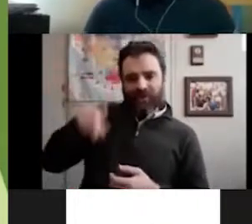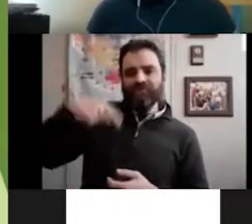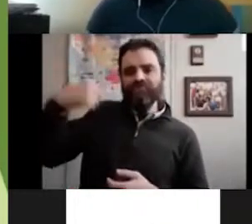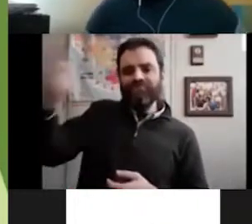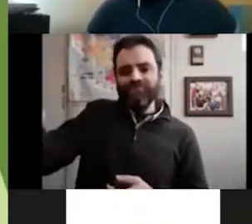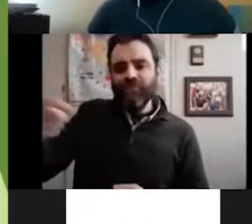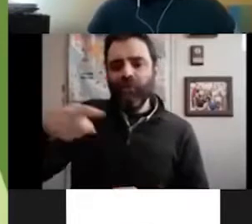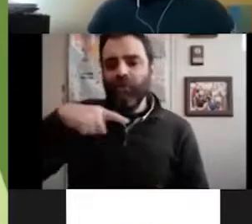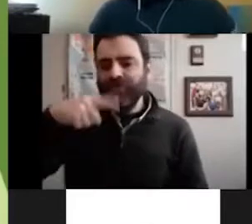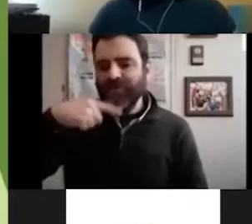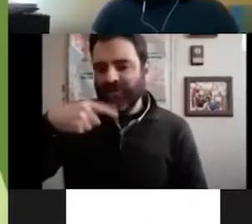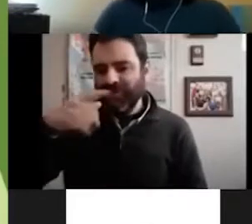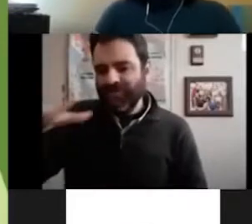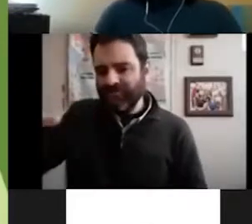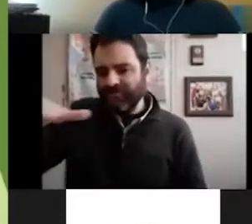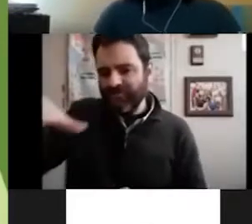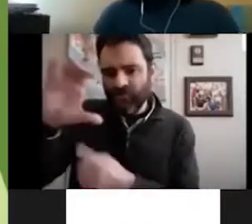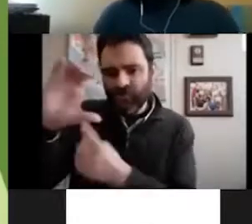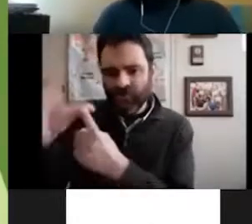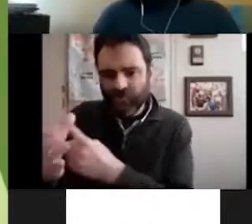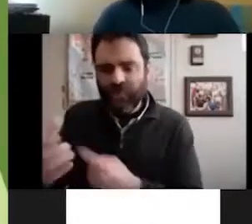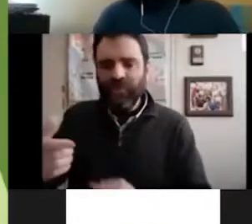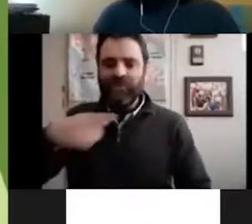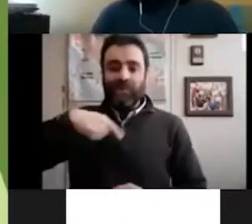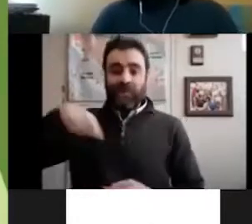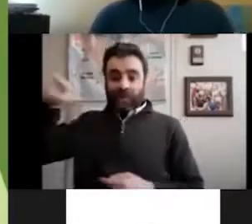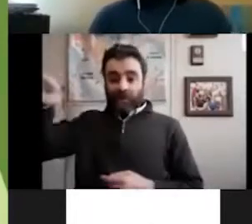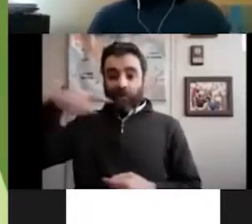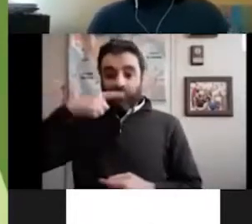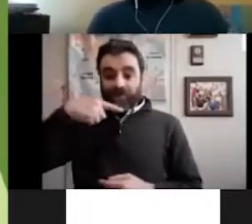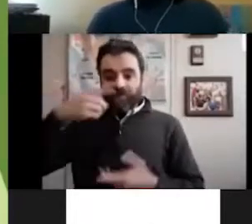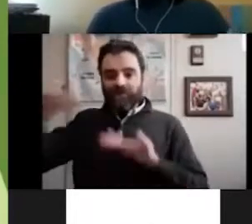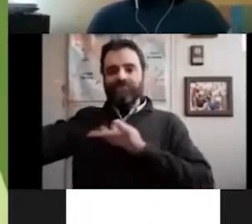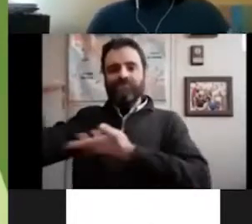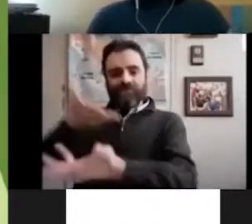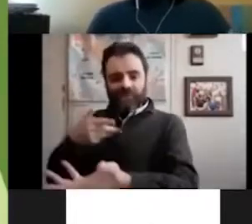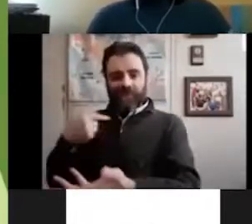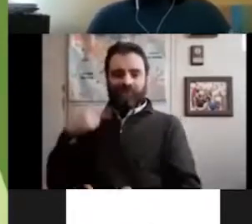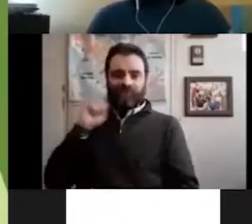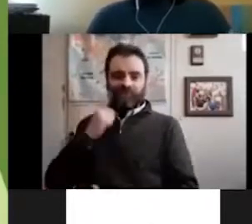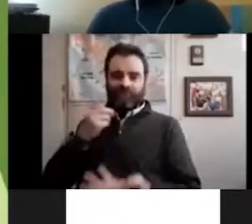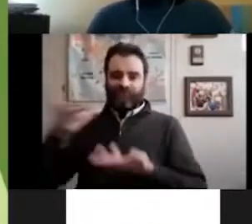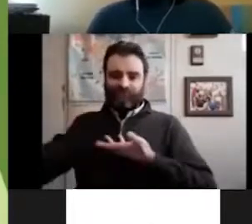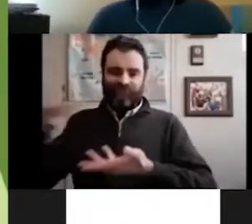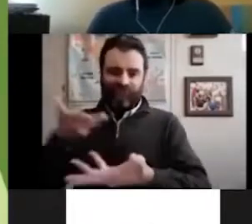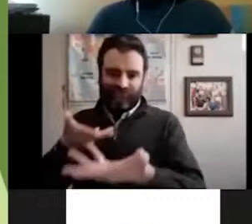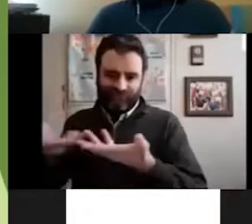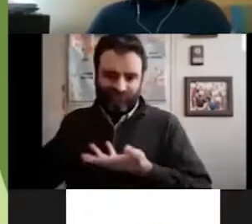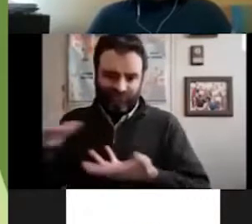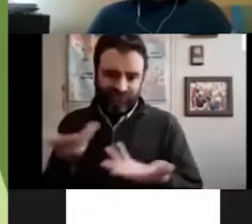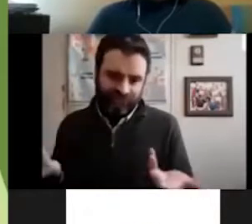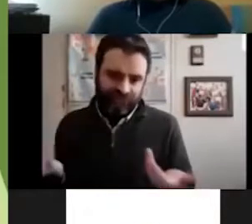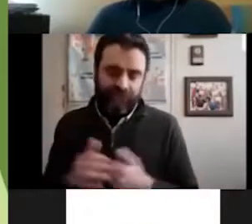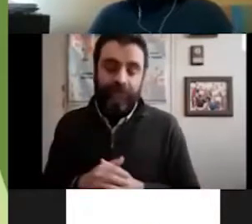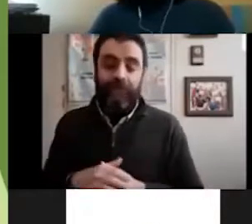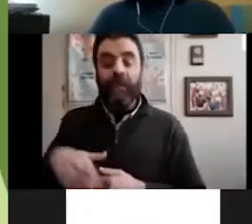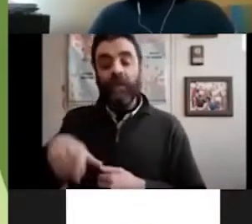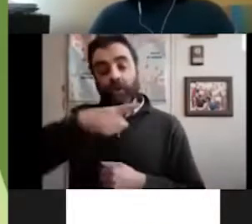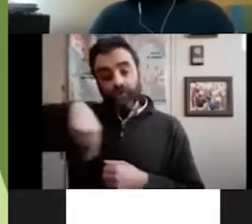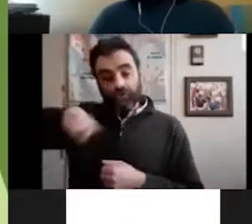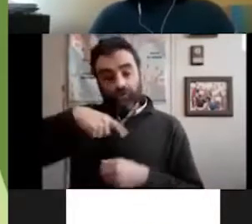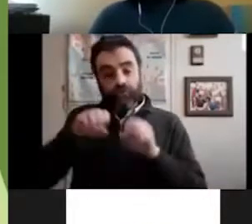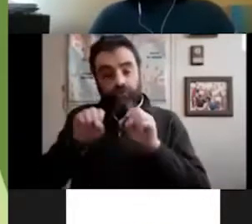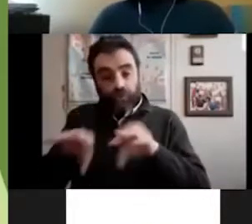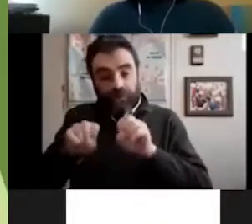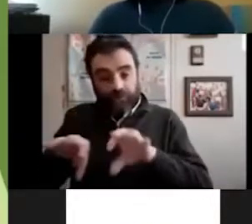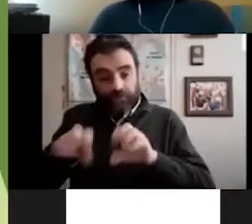significa esto? Que los sordos aprendan a relacionarse con los oyentes. Por ejemplo, hacemos este intercambio, este compartir